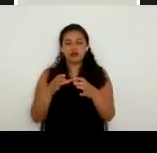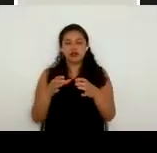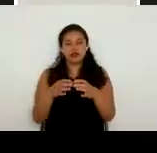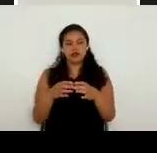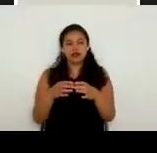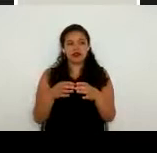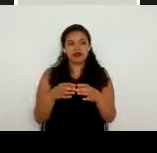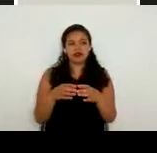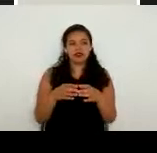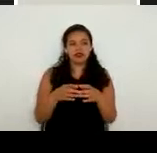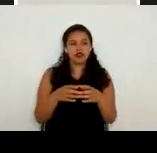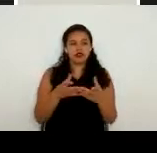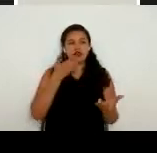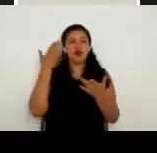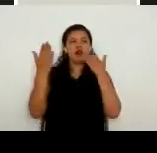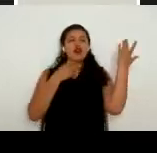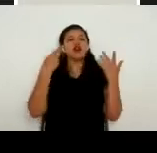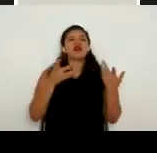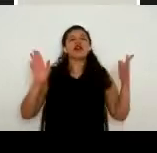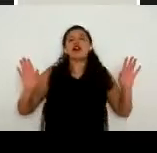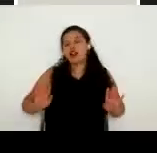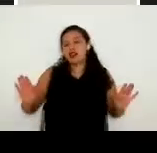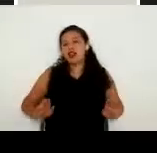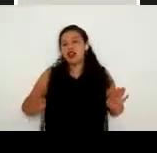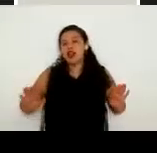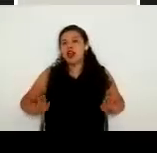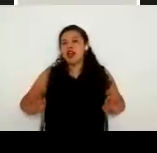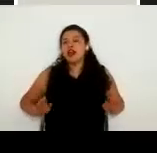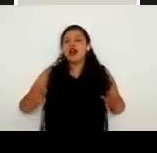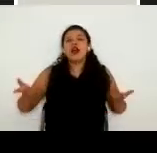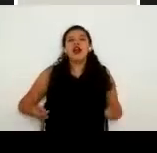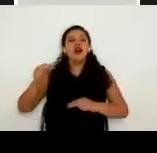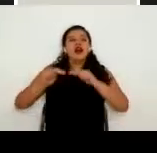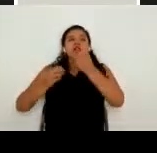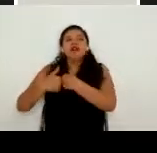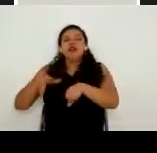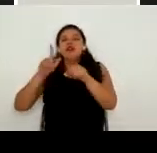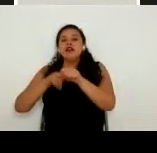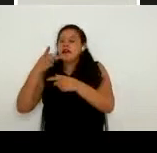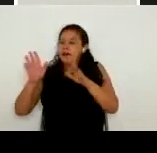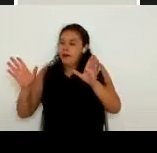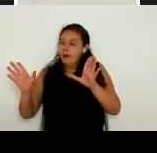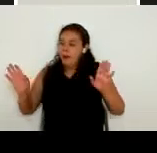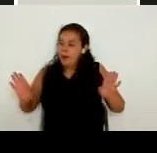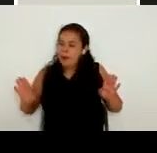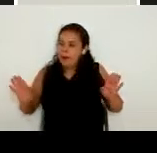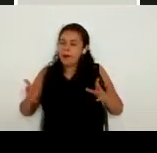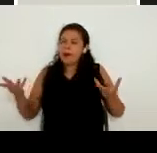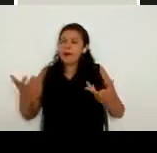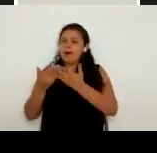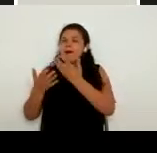estudio sobre las características y el comportamiento de las clases sociales y considera fundamentalmente tres